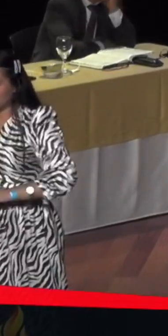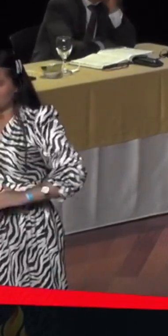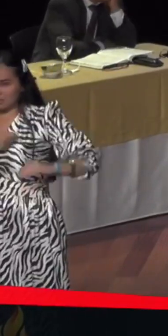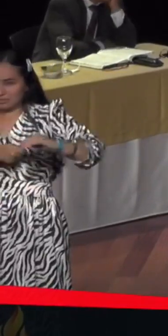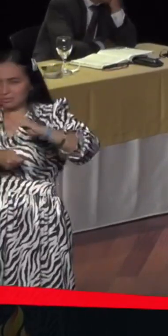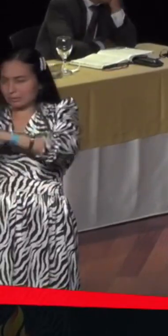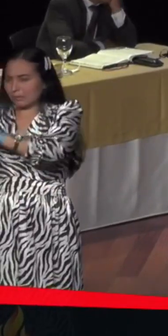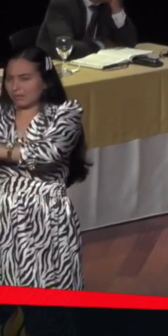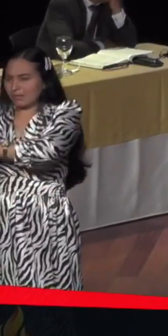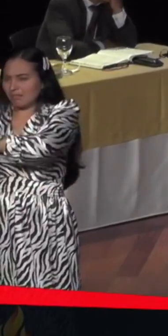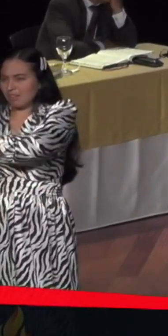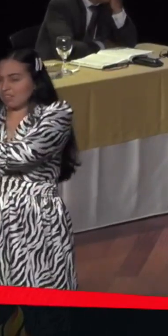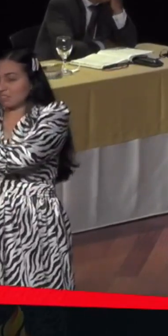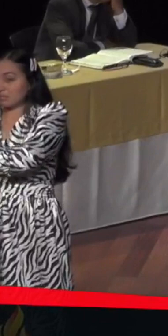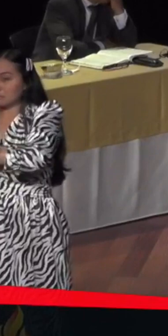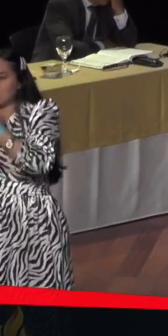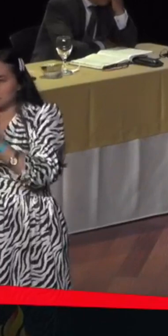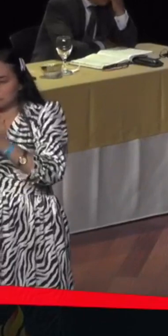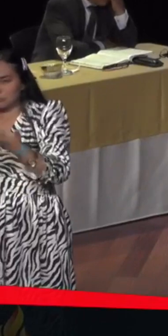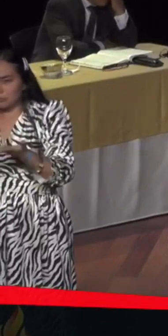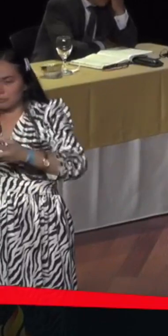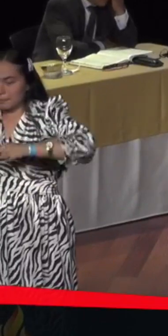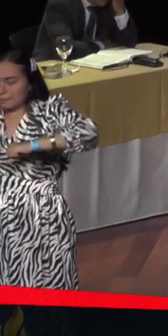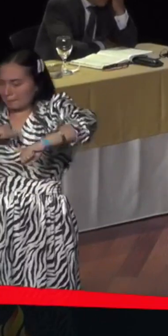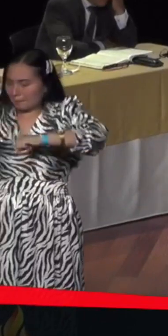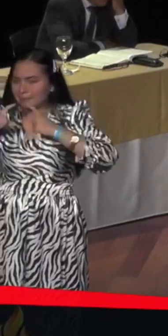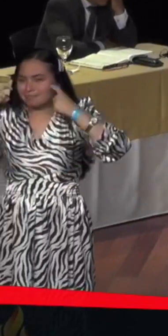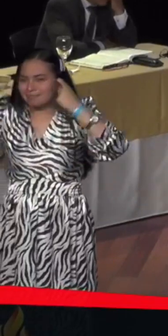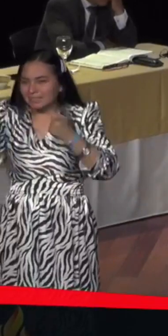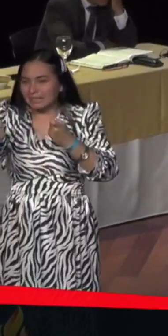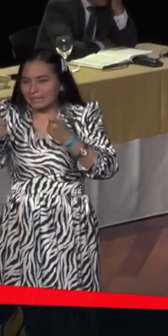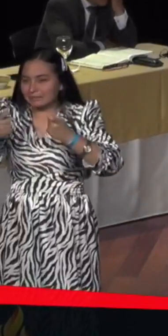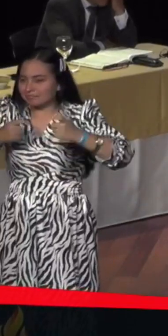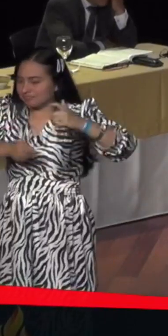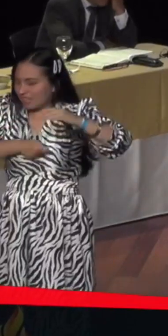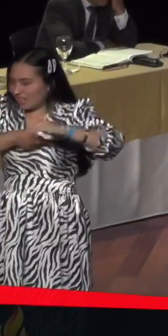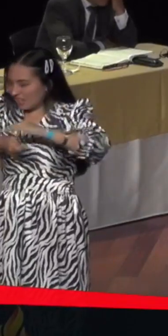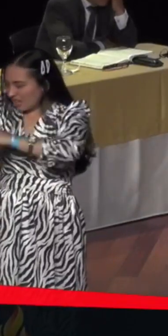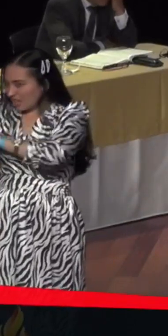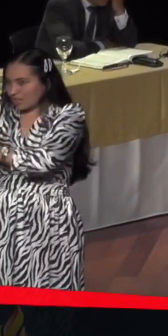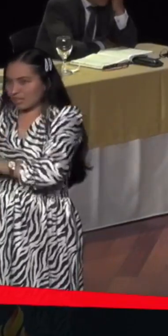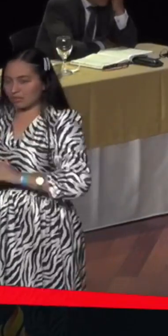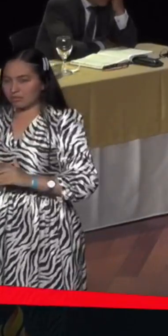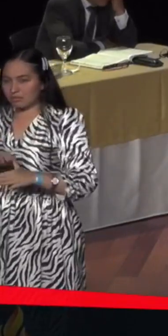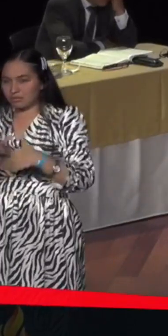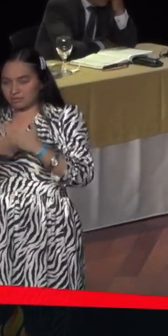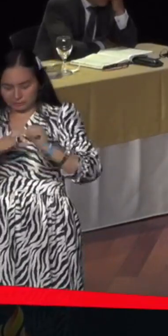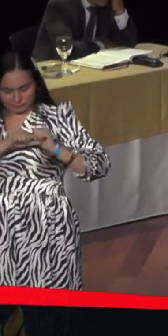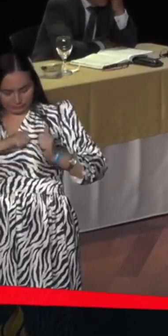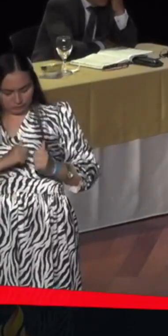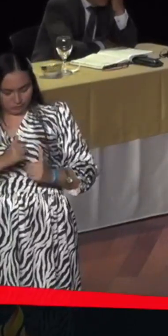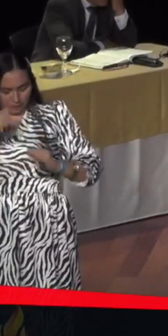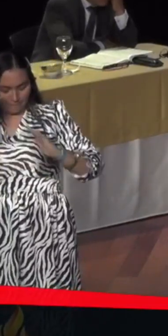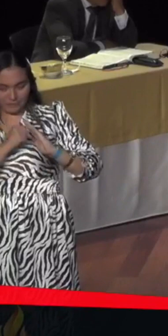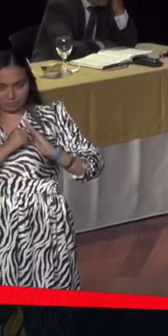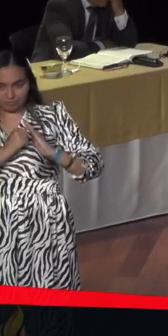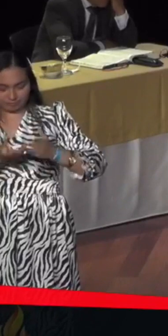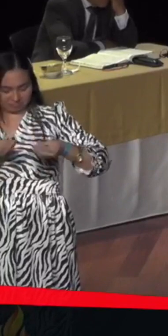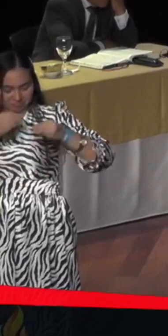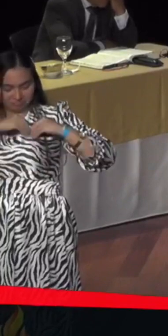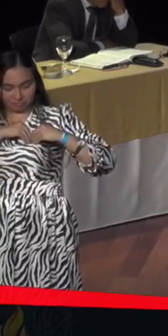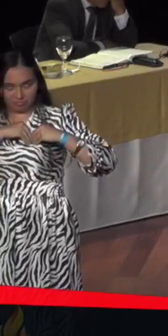allá. Guardaron su pecado en lo más oculto de su corazón.